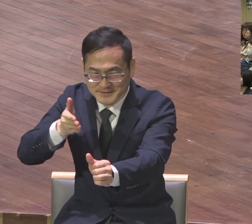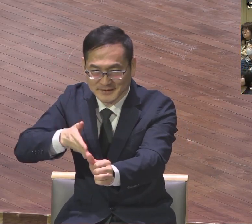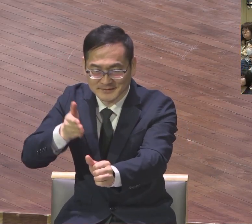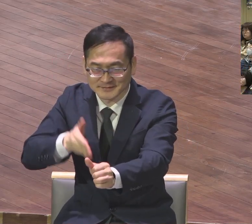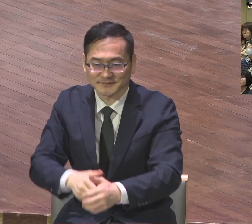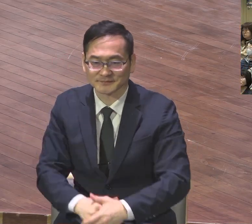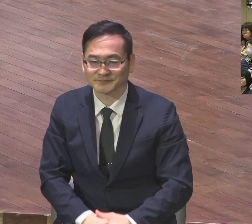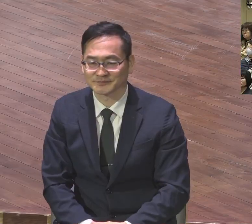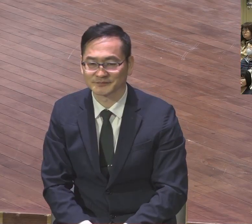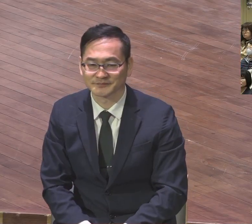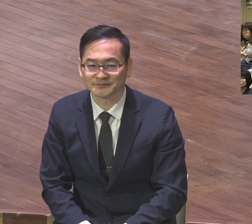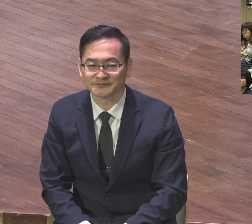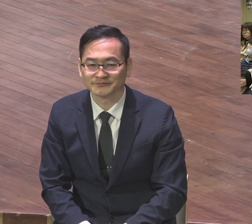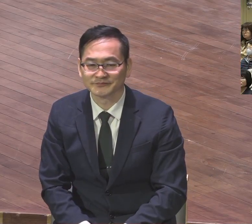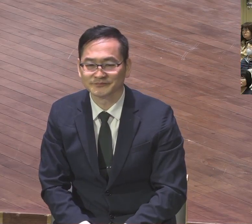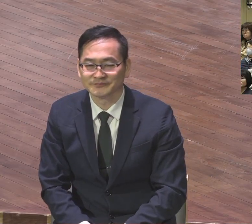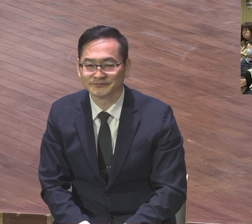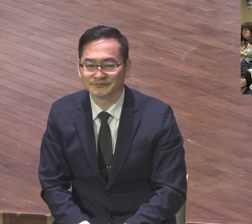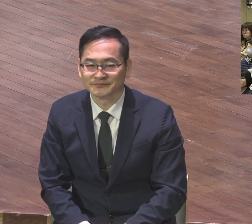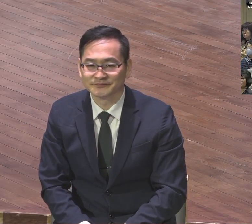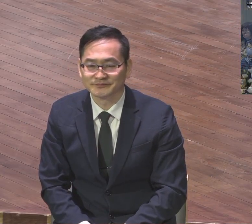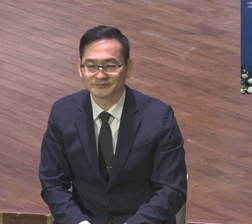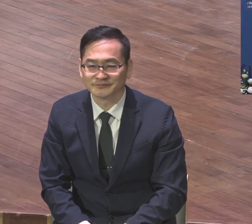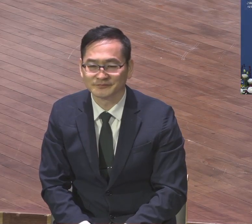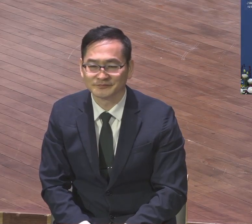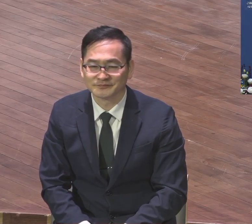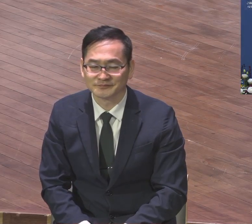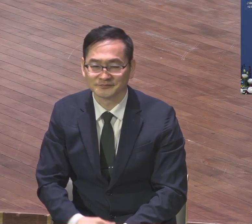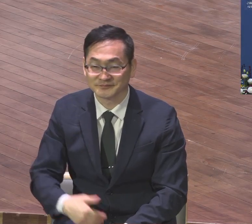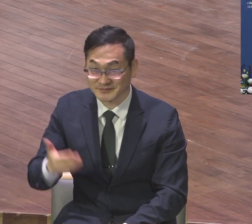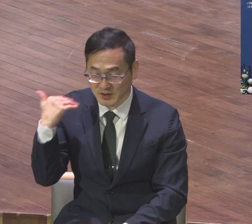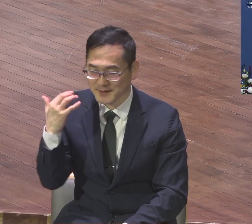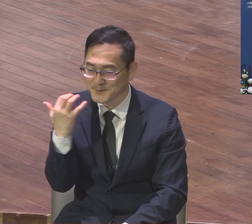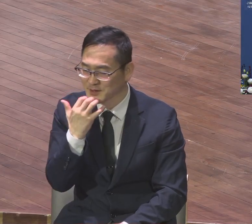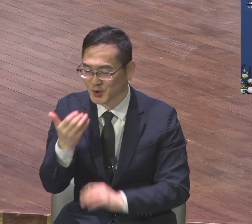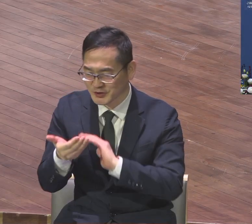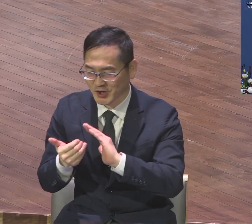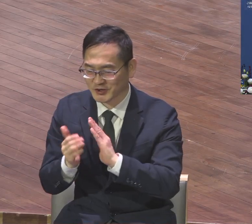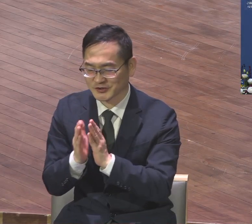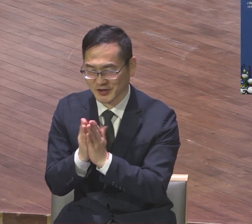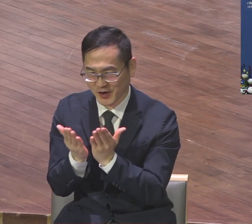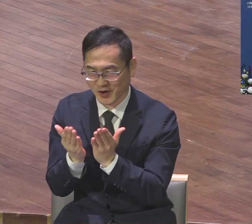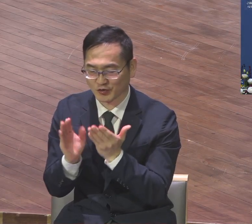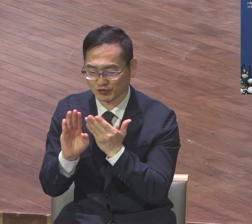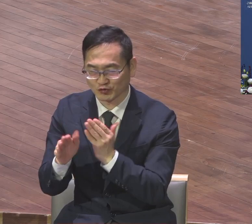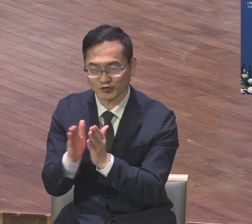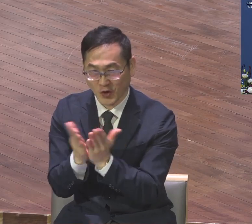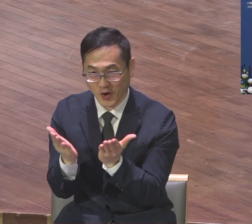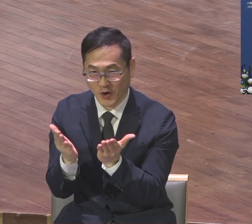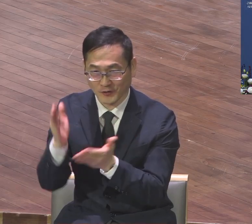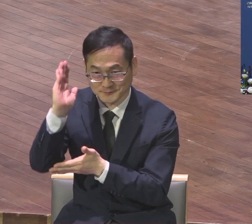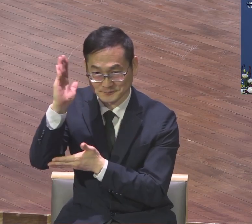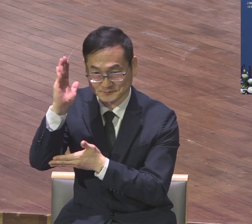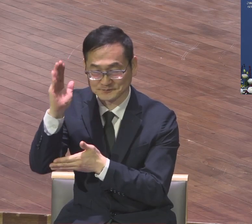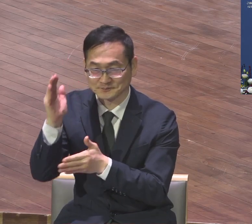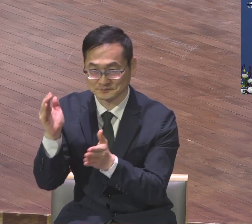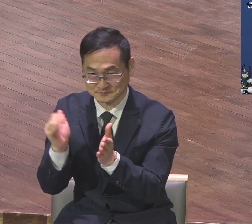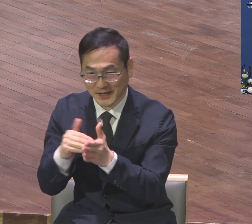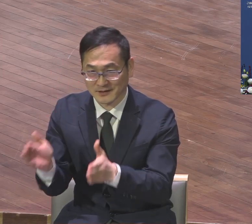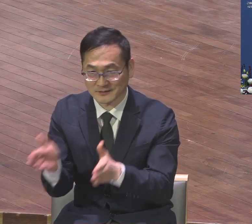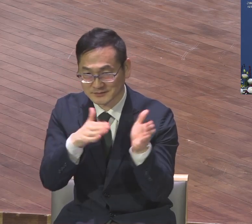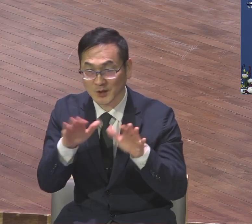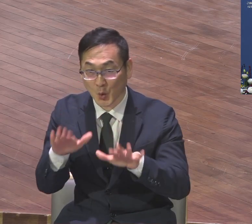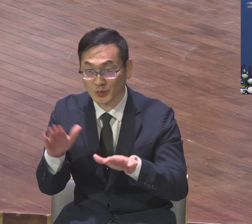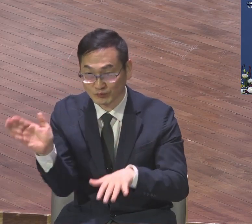바랍니다. 우리 교회가 지난 시간까지는 베드로 전후서를 그렇게 살펴보았고 오늘부터 요한복음을